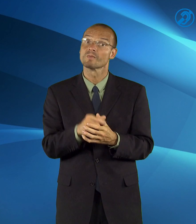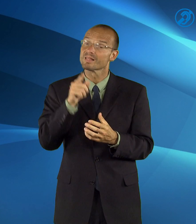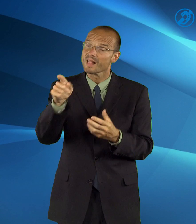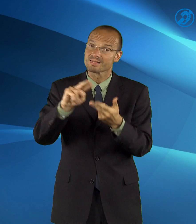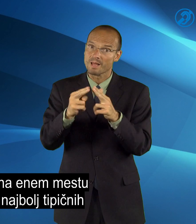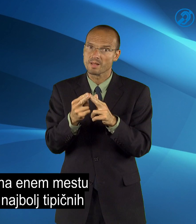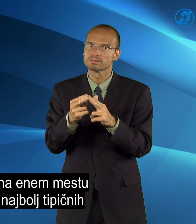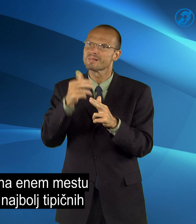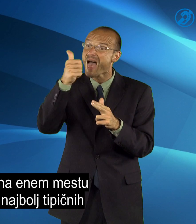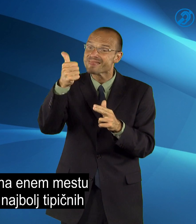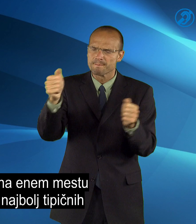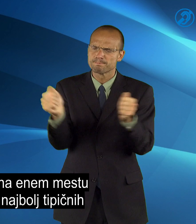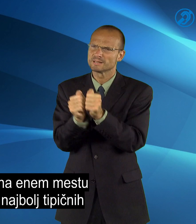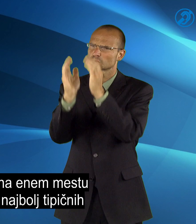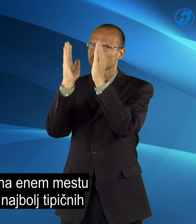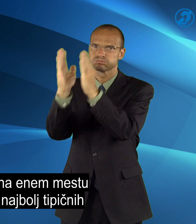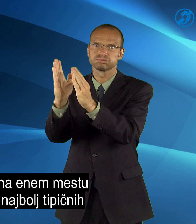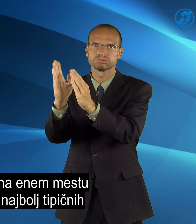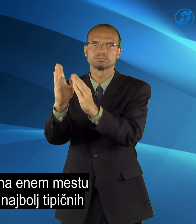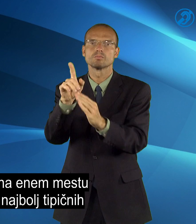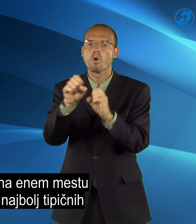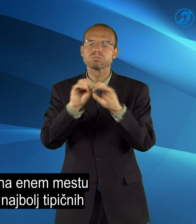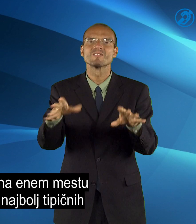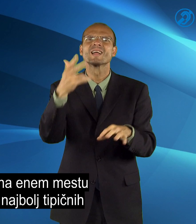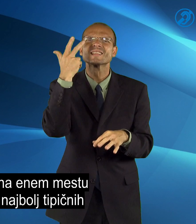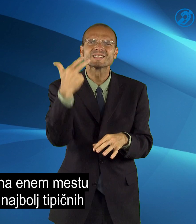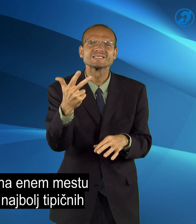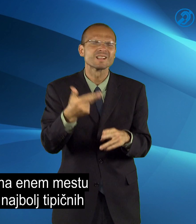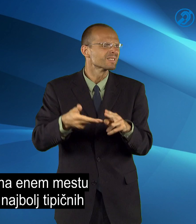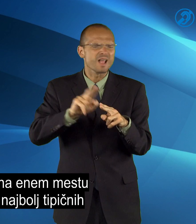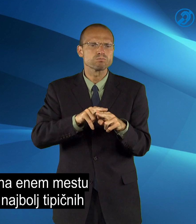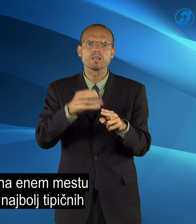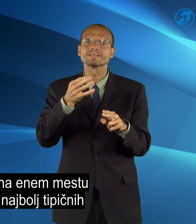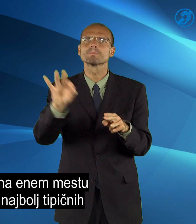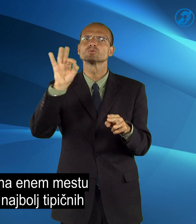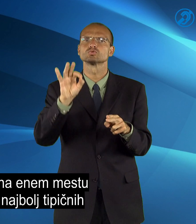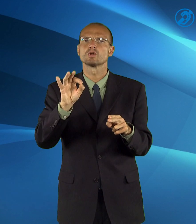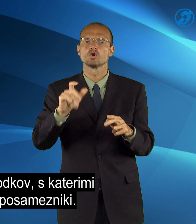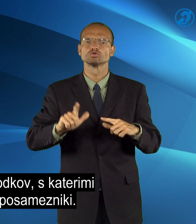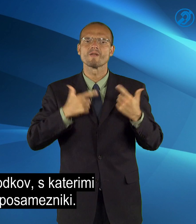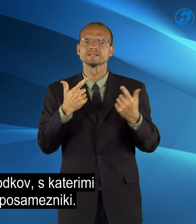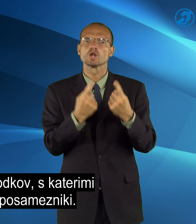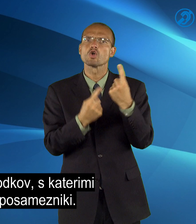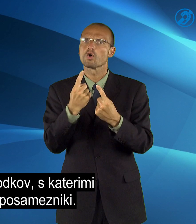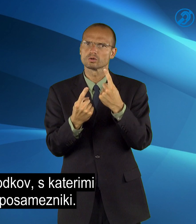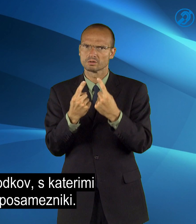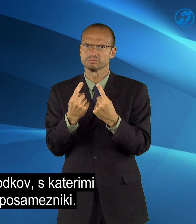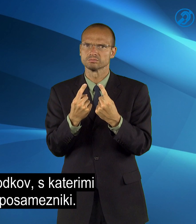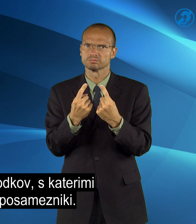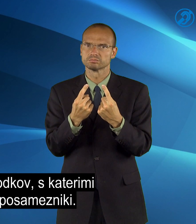V ta namen je na enem mestu objavljenih 30 najbolj tipičnih življenjskih dogodkov, s katerimi se srečujejo